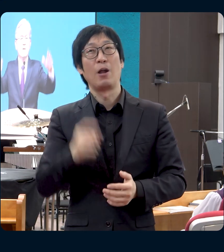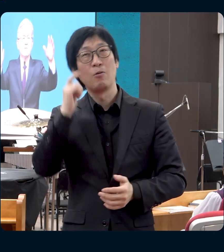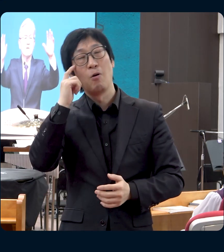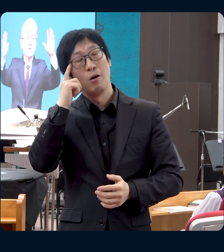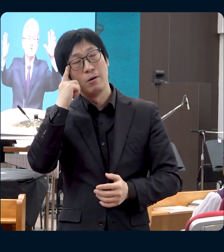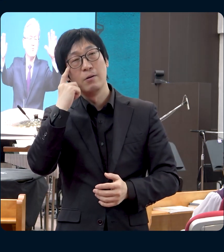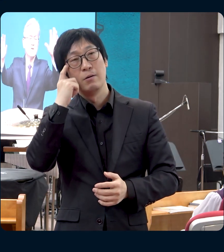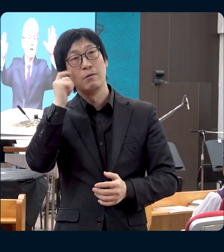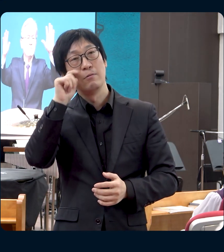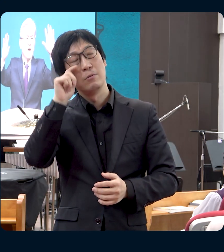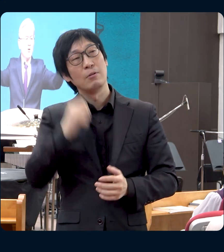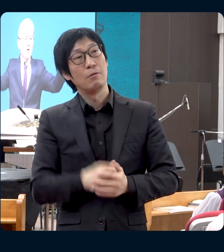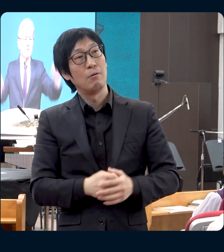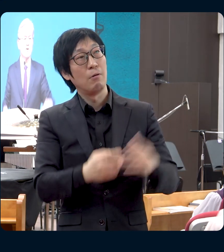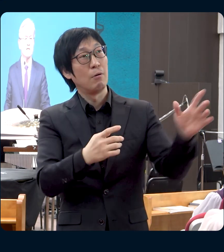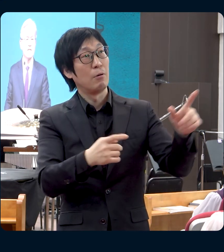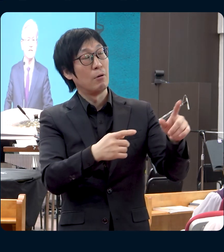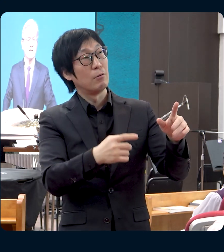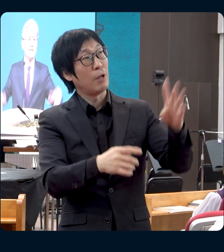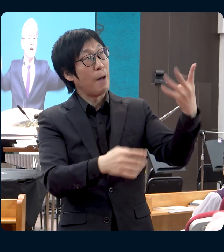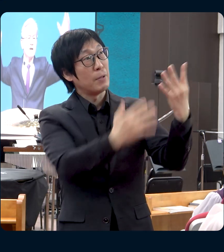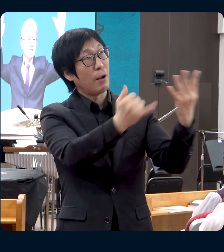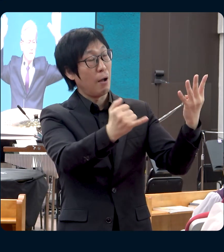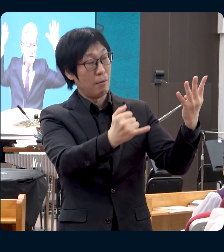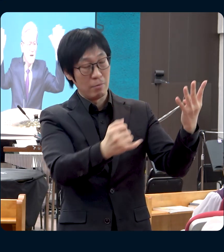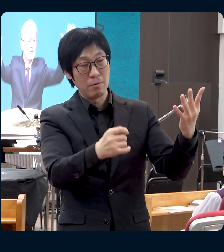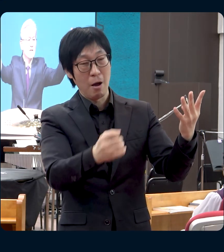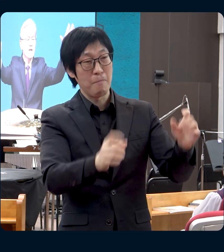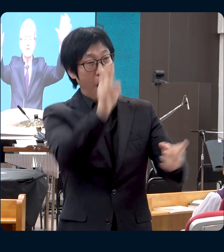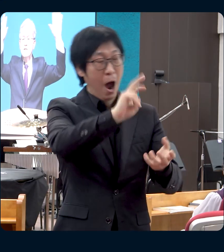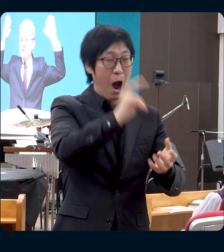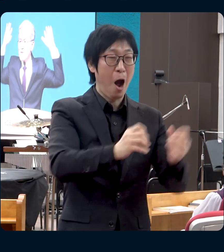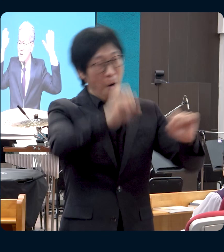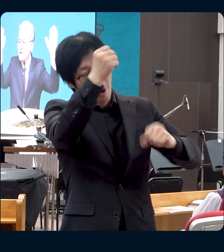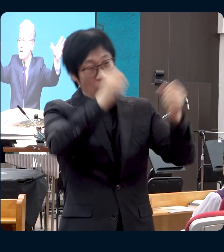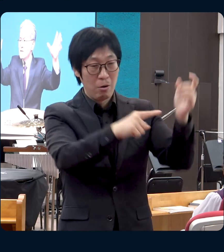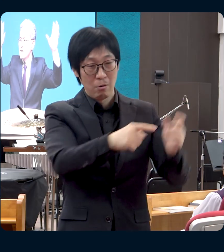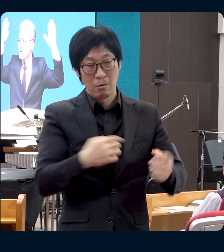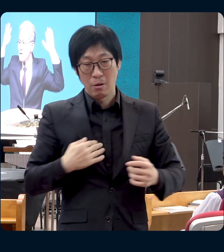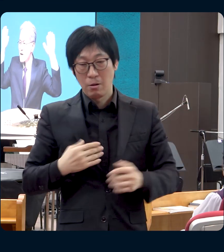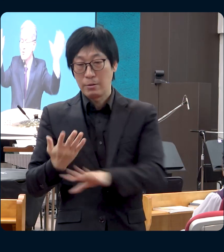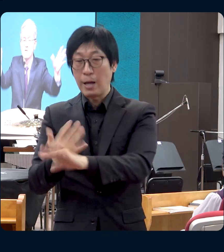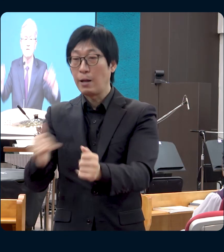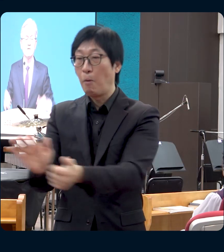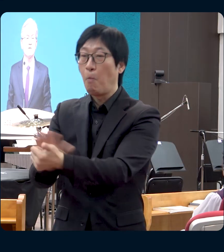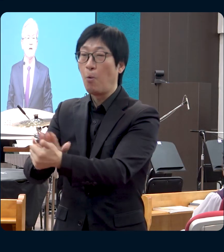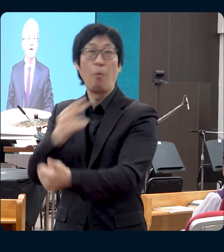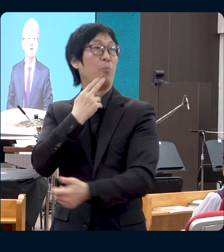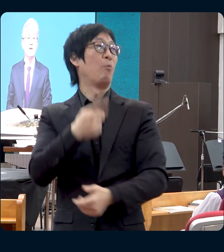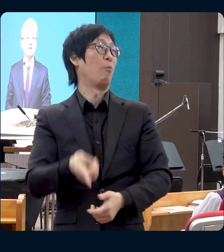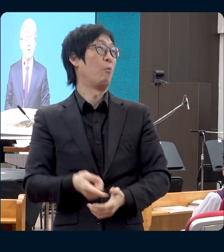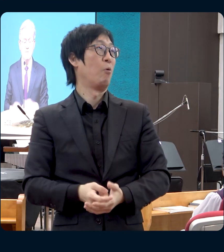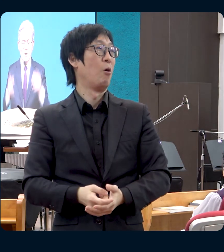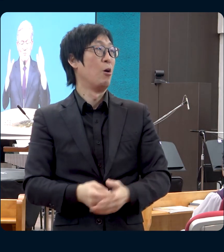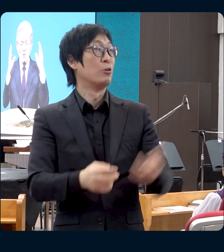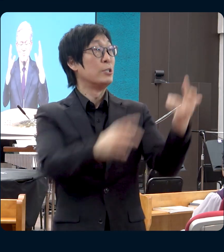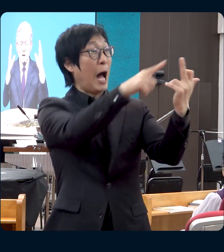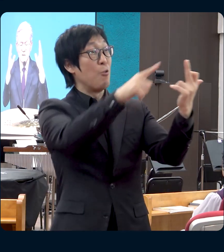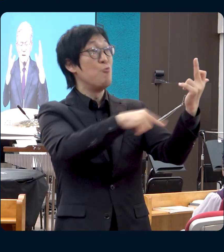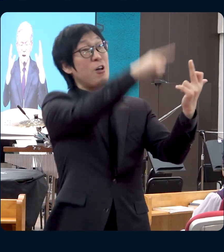뭐 주변 사람 배려가 없어. 그냥 자기들끼리 막 그냥 계속 그러는데